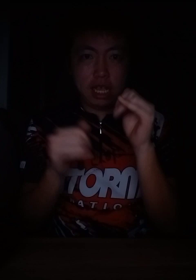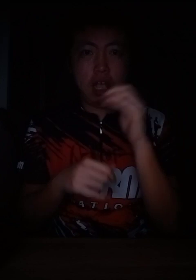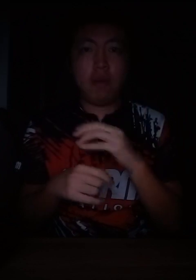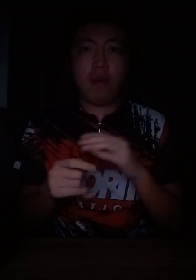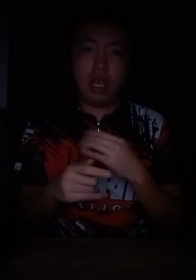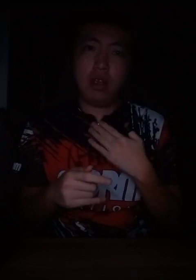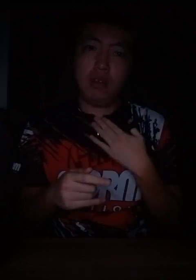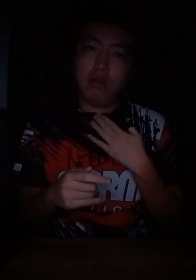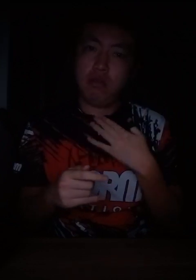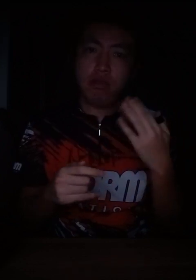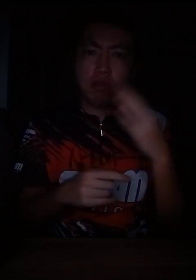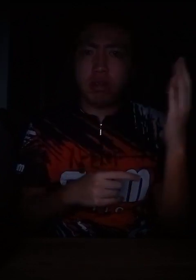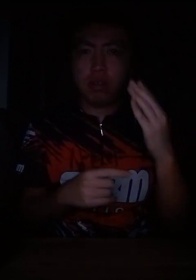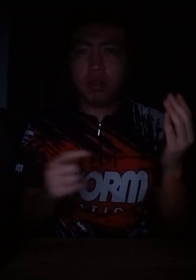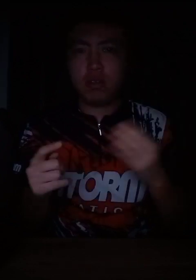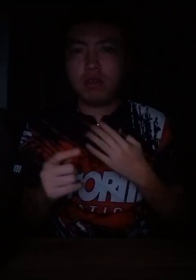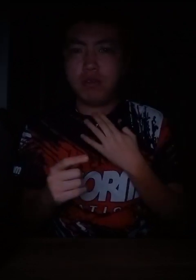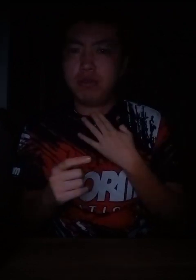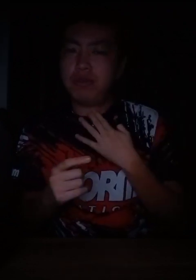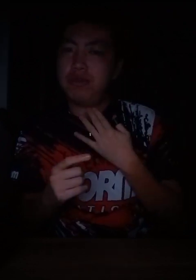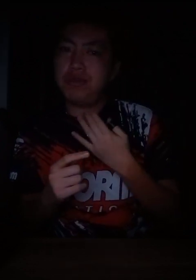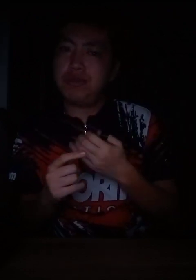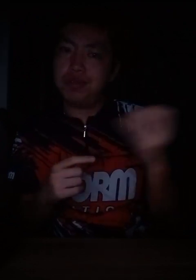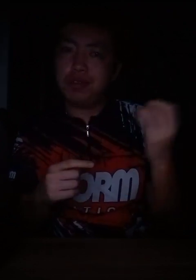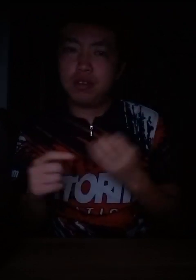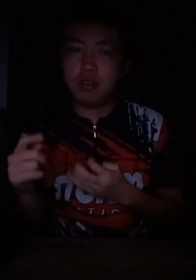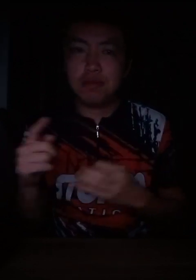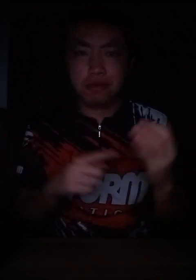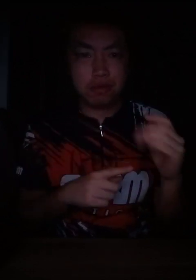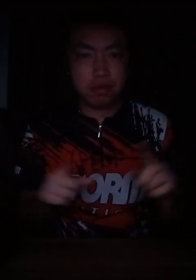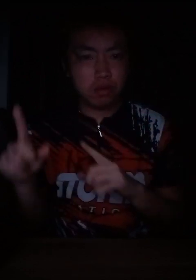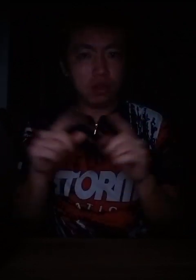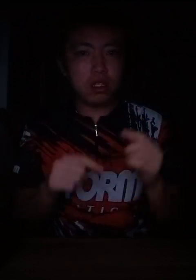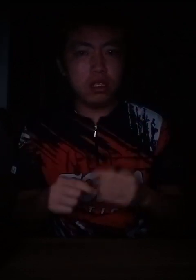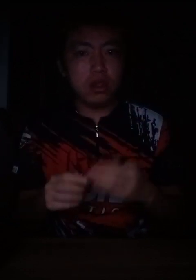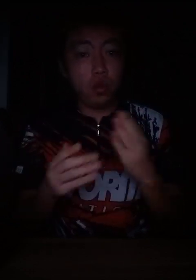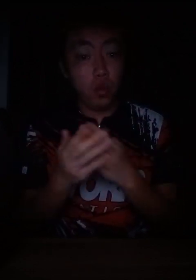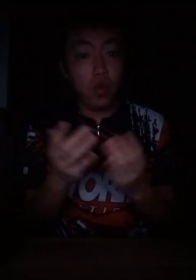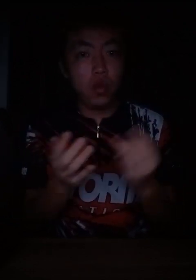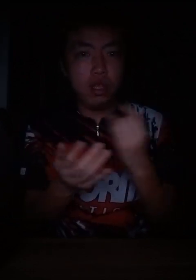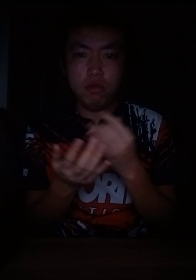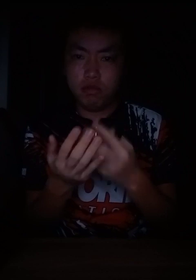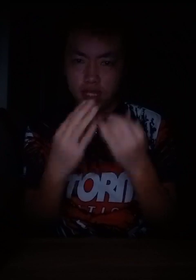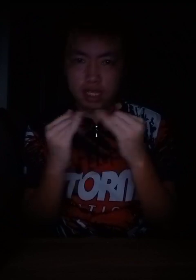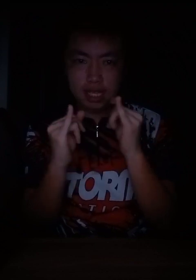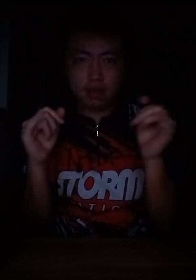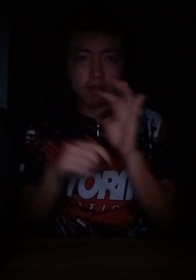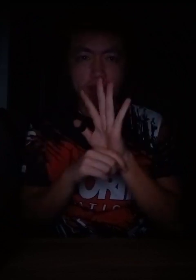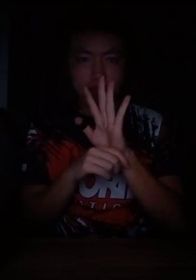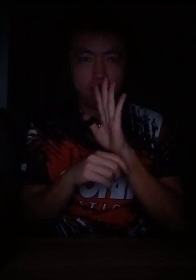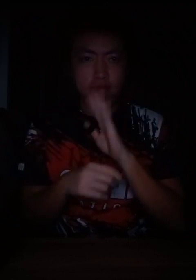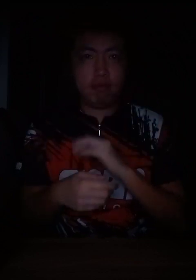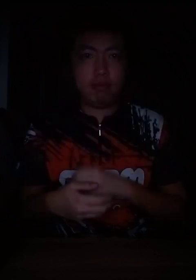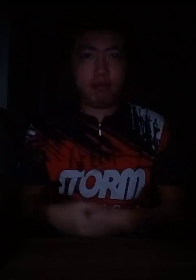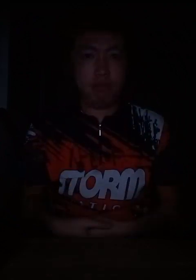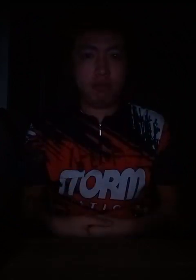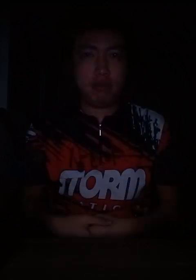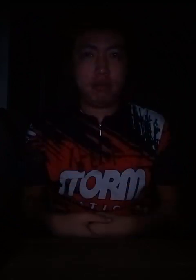앵커 브리핑을 담당할 작가직이나 새로운 팀을 만들어 미디어 관련 프로그램에 합류할 수도 있다고 말합니다.